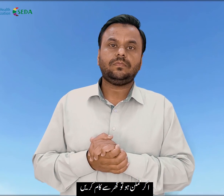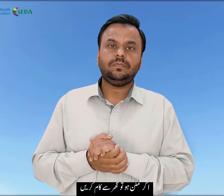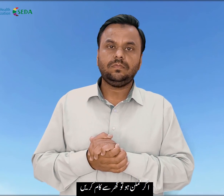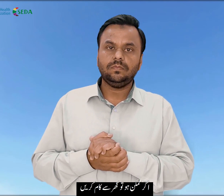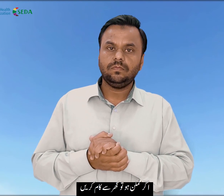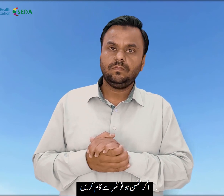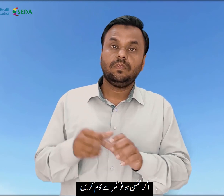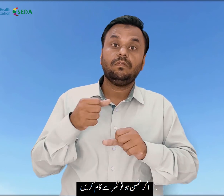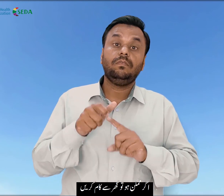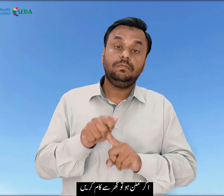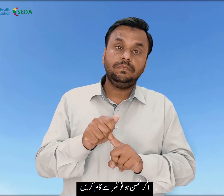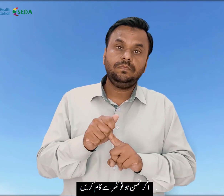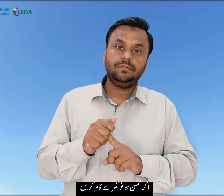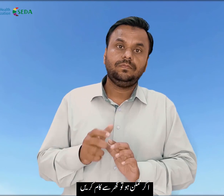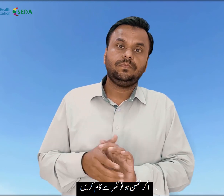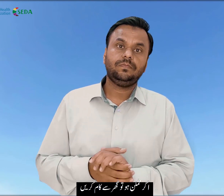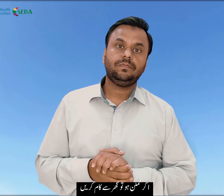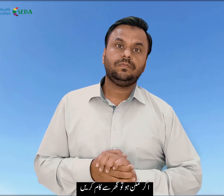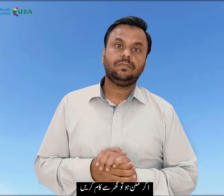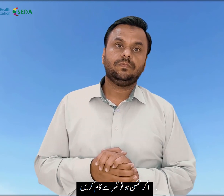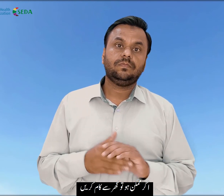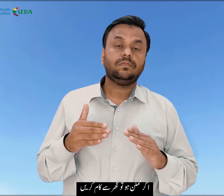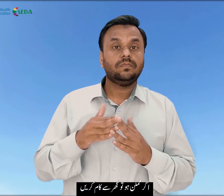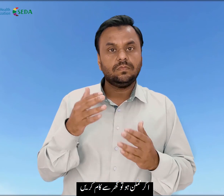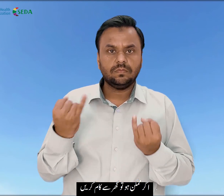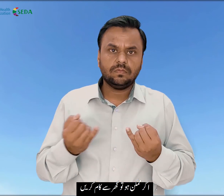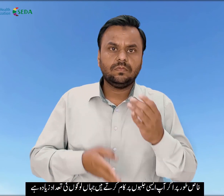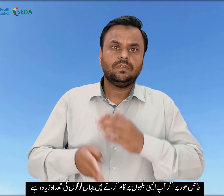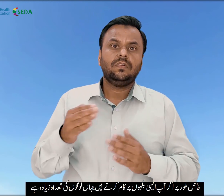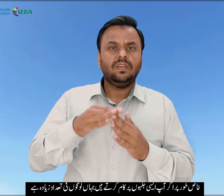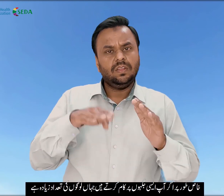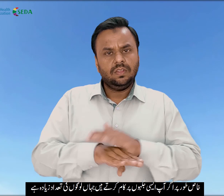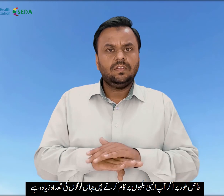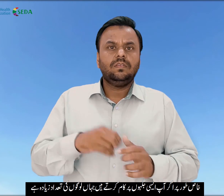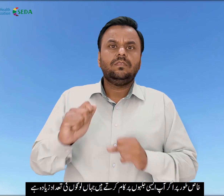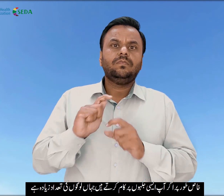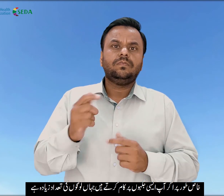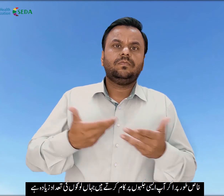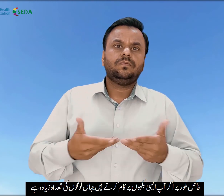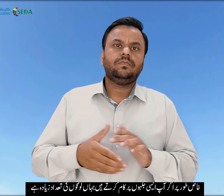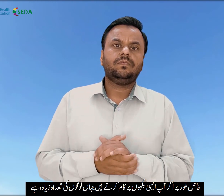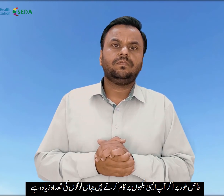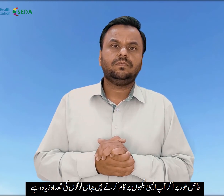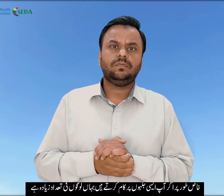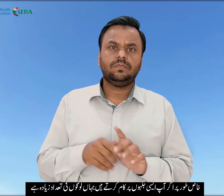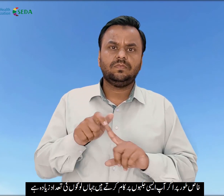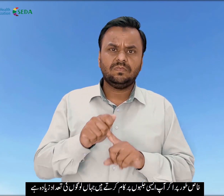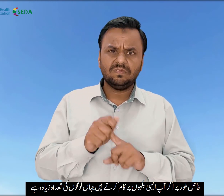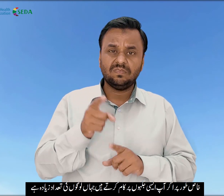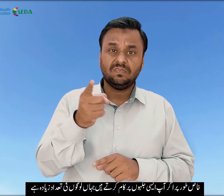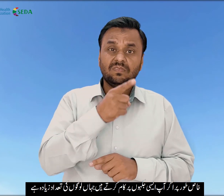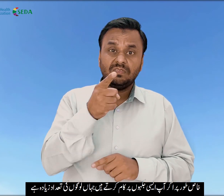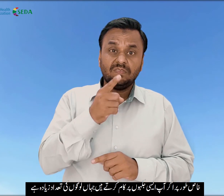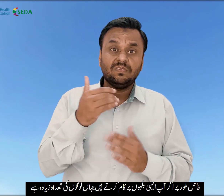اگر ممکن ہو تو گھر سے کام کریں، خاص طور پر اگر آپ ایسی جگہوں پر کام کرتے